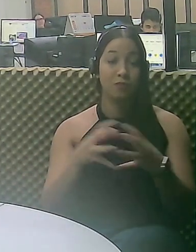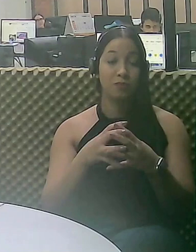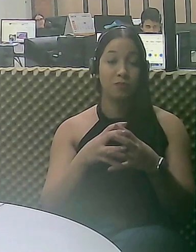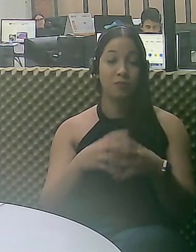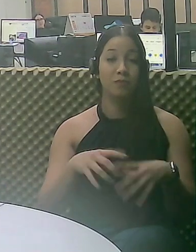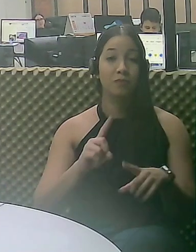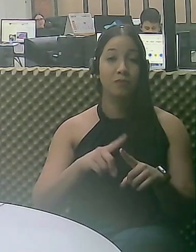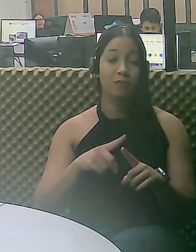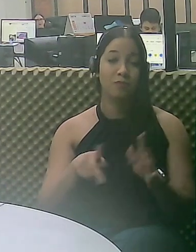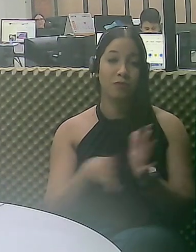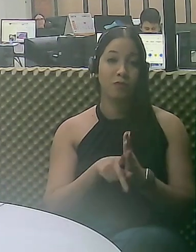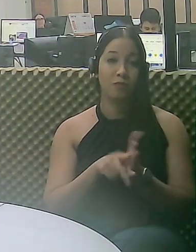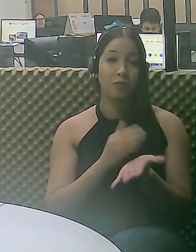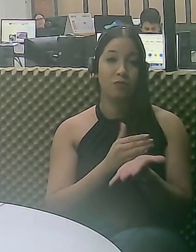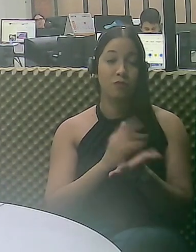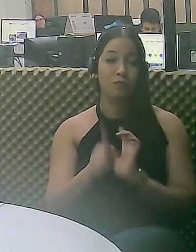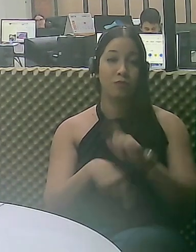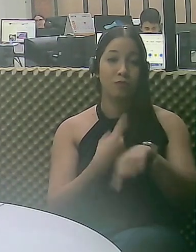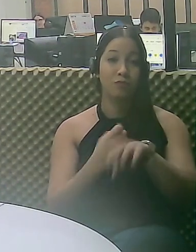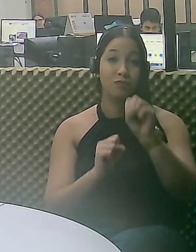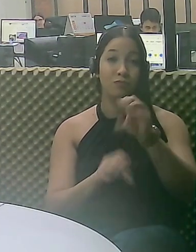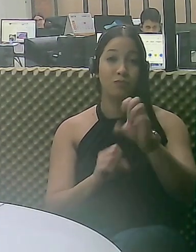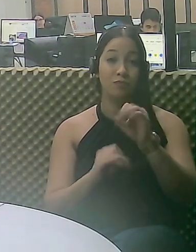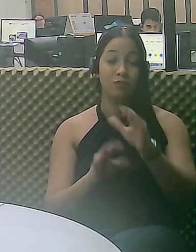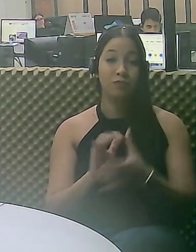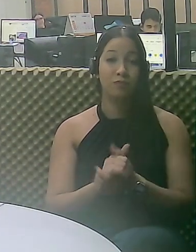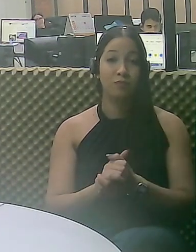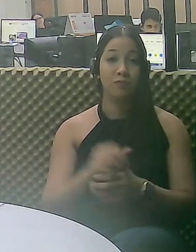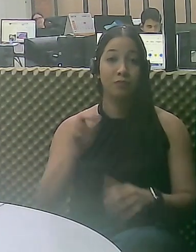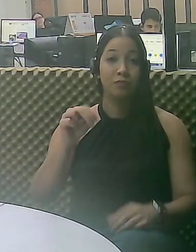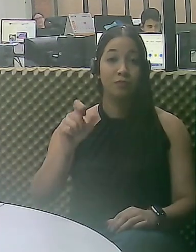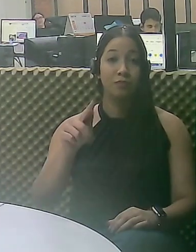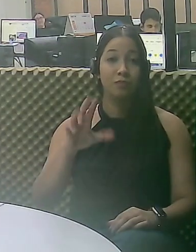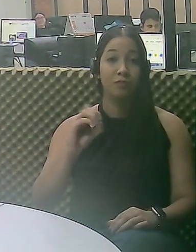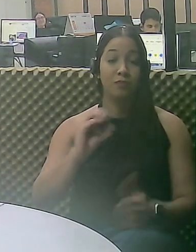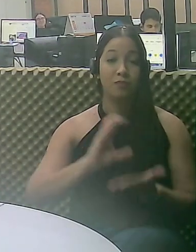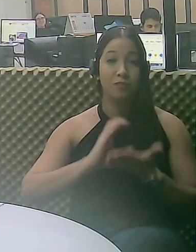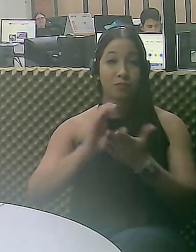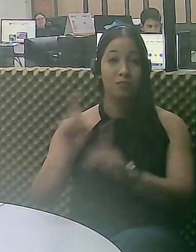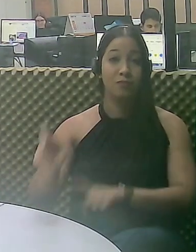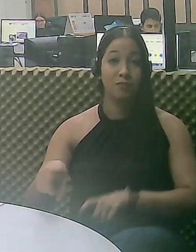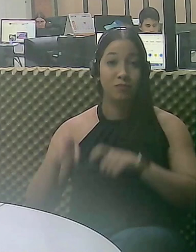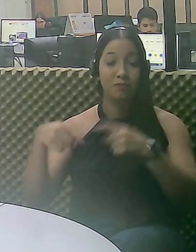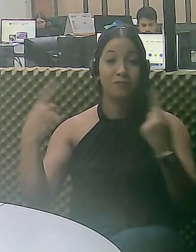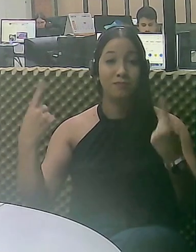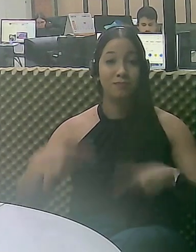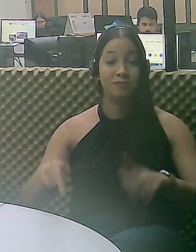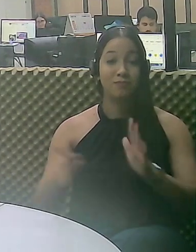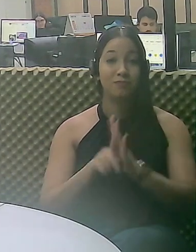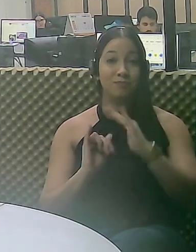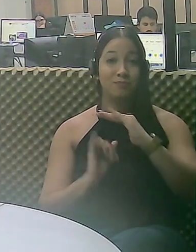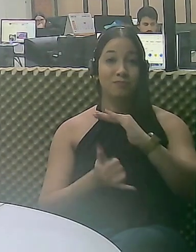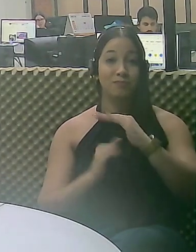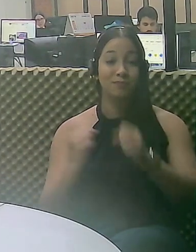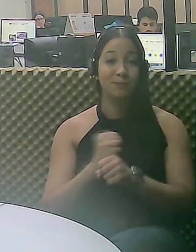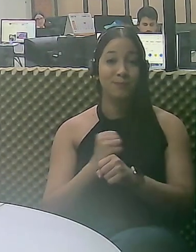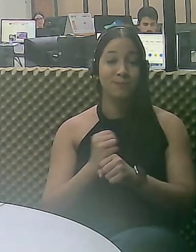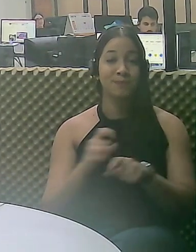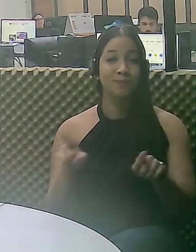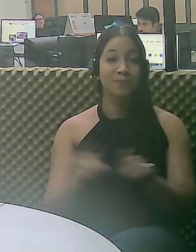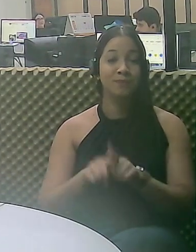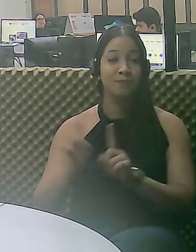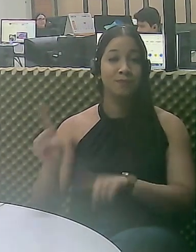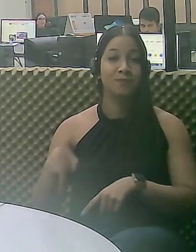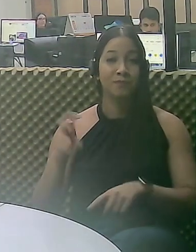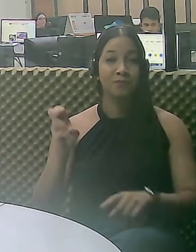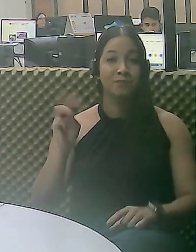Uber Hub Couch Club, na categoria Iniciativa de Educação do Ano, Nagro Crédito Agro, concorrendo como Startup do Ano, e Agrovem,